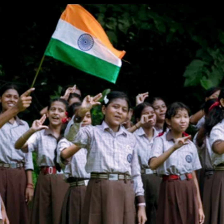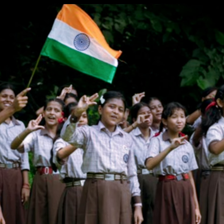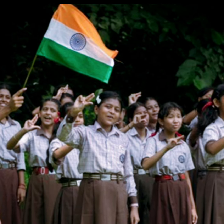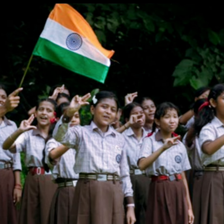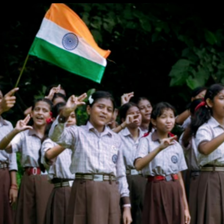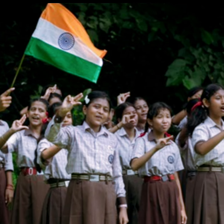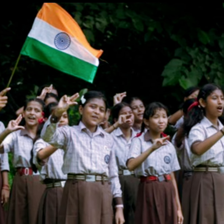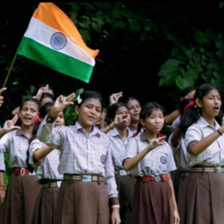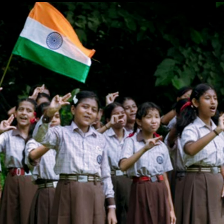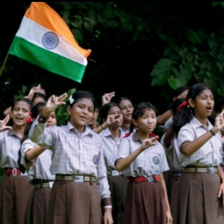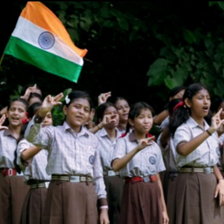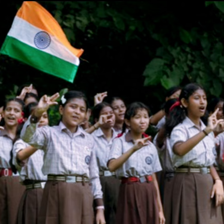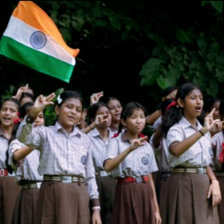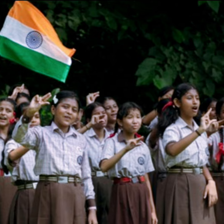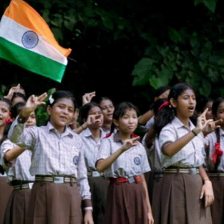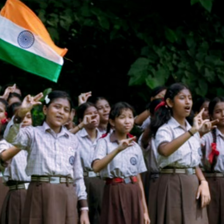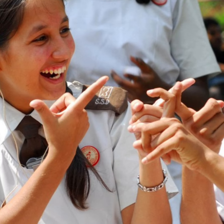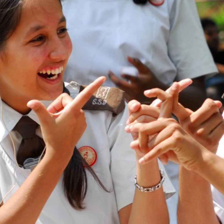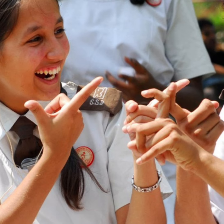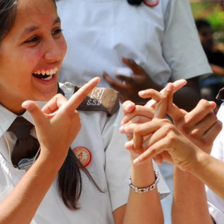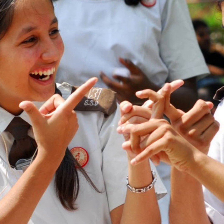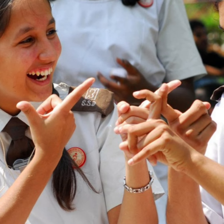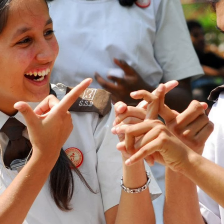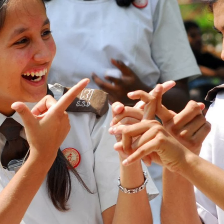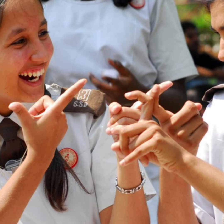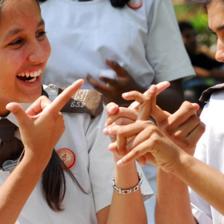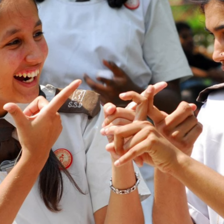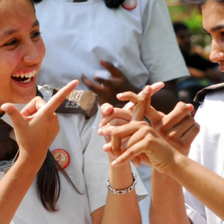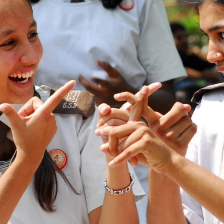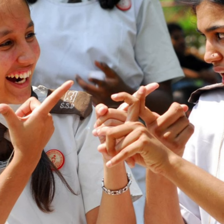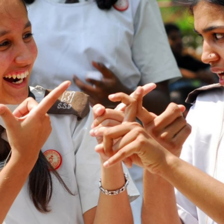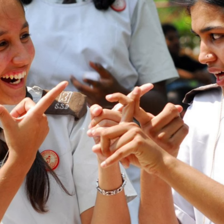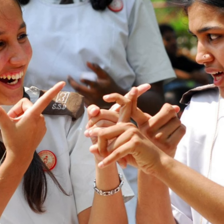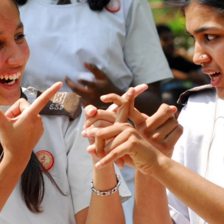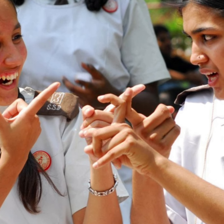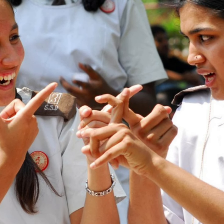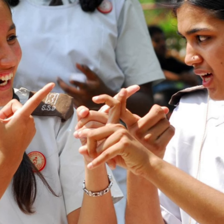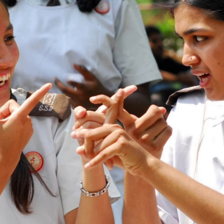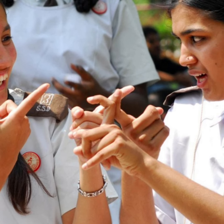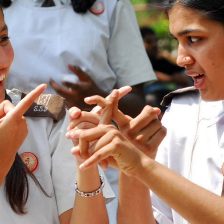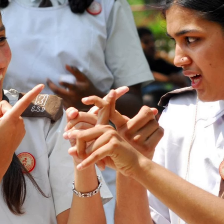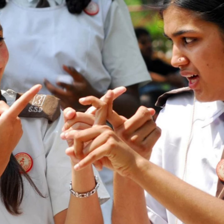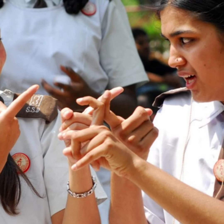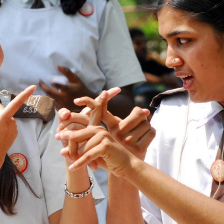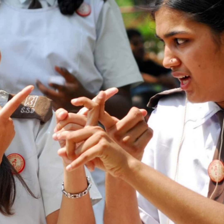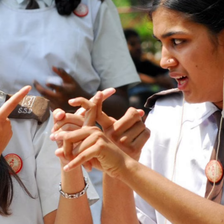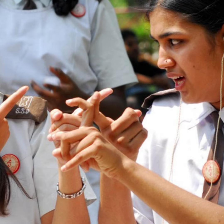ছুটি হয়। তেতিয়া মই দেখোঁ ইজনে সিজনৰ লগত ল'ৰা ছোৱালীবোৰে ইমান ছাইন লেংগুৱেজত কথা পাতি হাঁহে আৰু ফূৰ্তি কৰে।